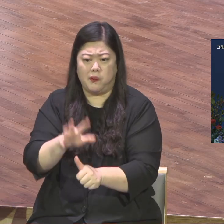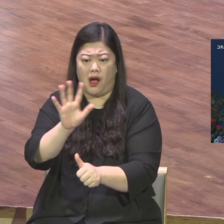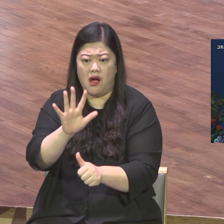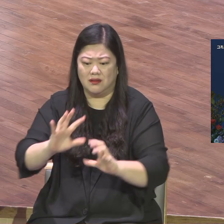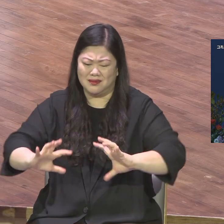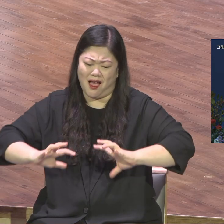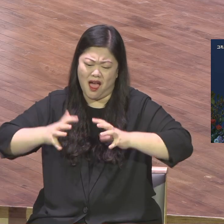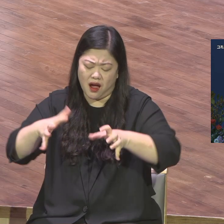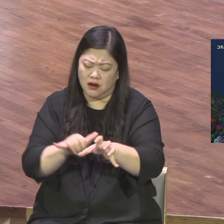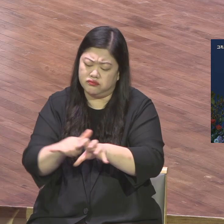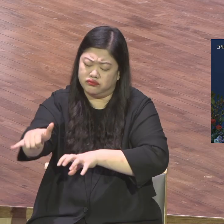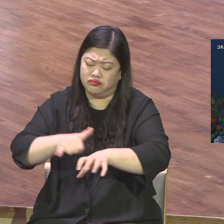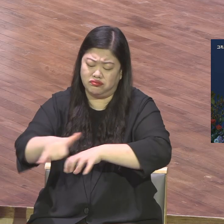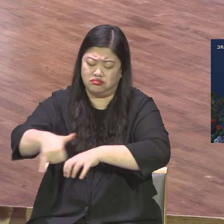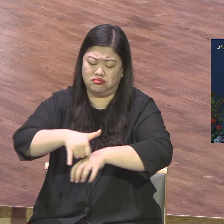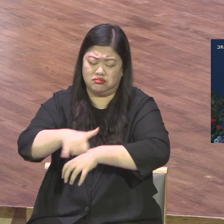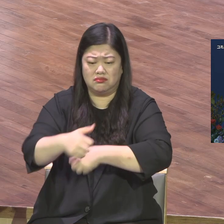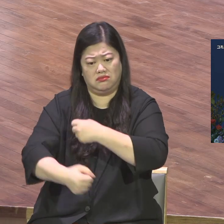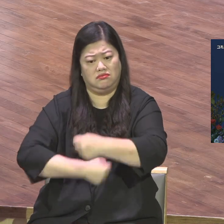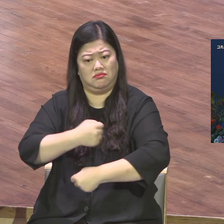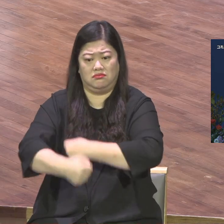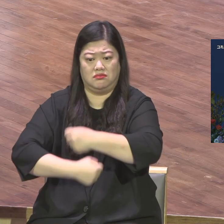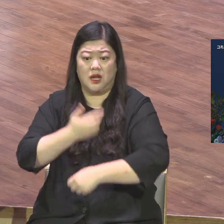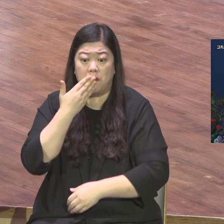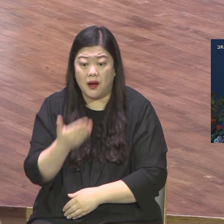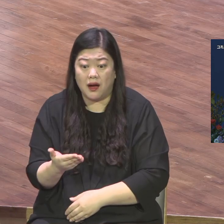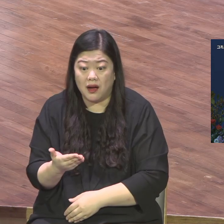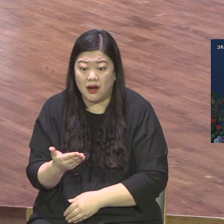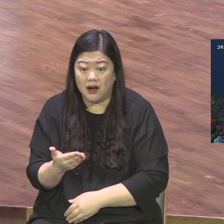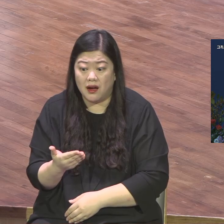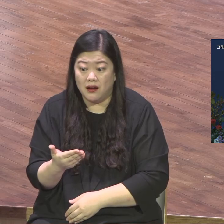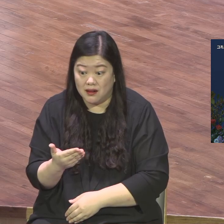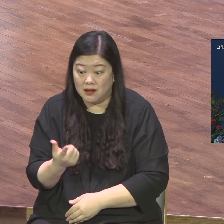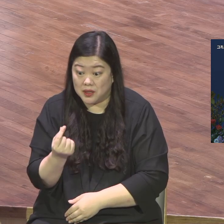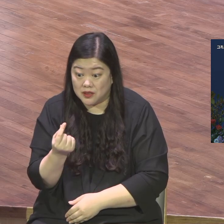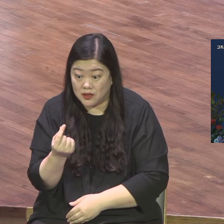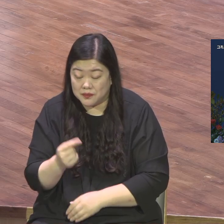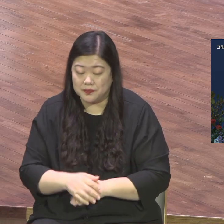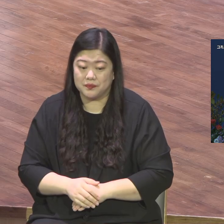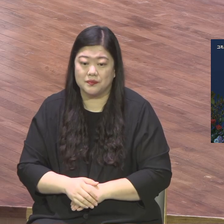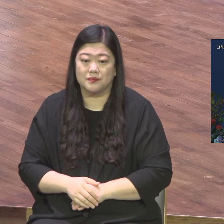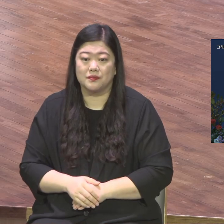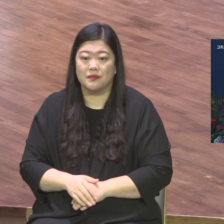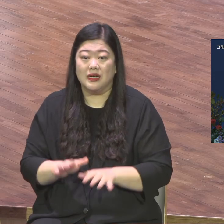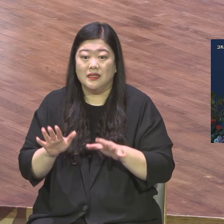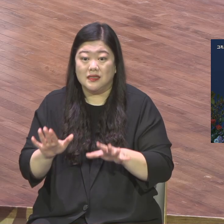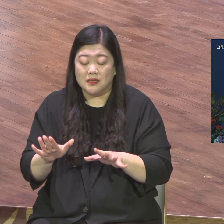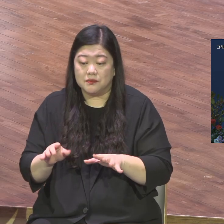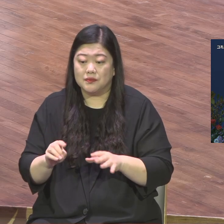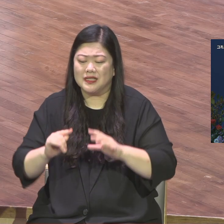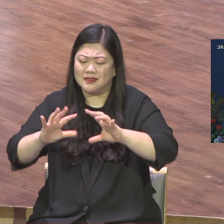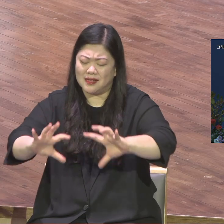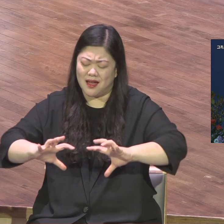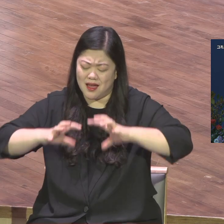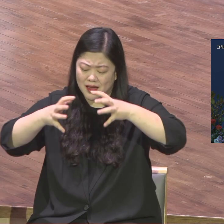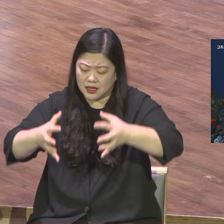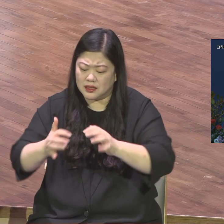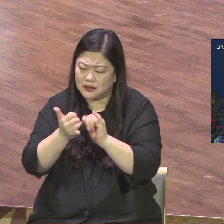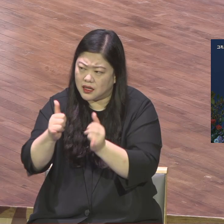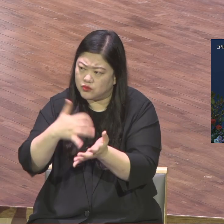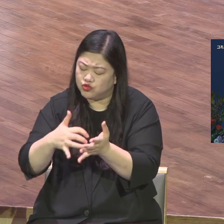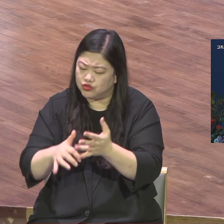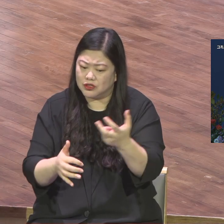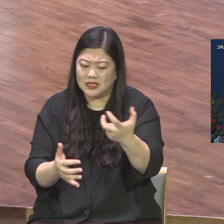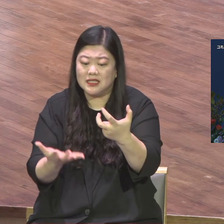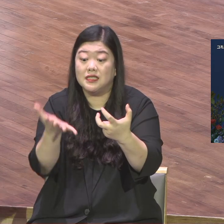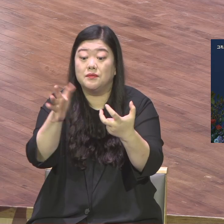구세주를 보내서 구원하게 하시고 그 믿는 자를 쳐다보고 있어요 지금. 자, 믿는 사람이 얼마나 돼요? 75 인구 중에서 믿는 자가